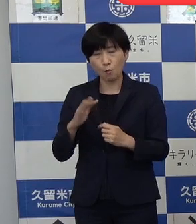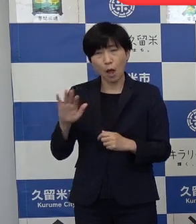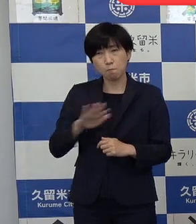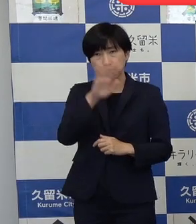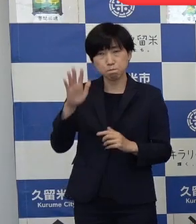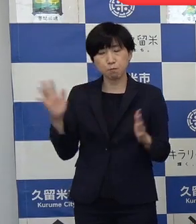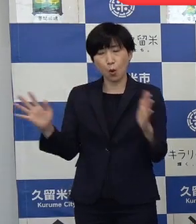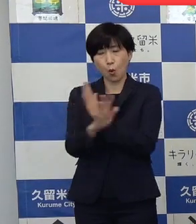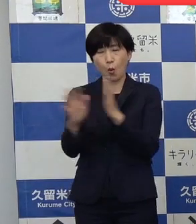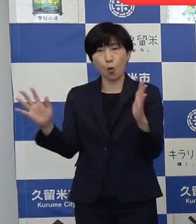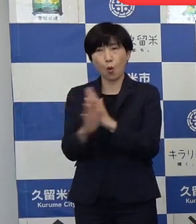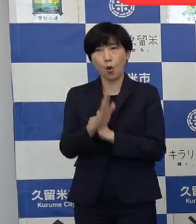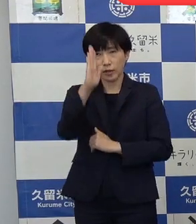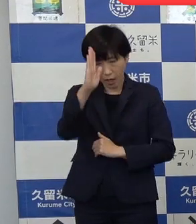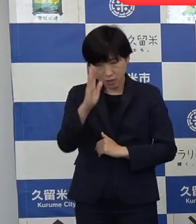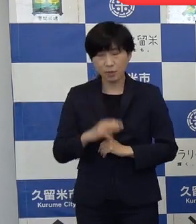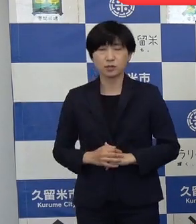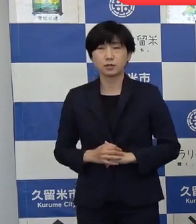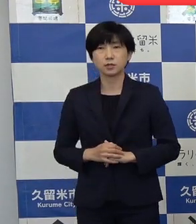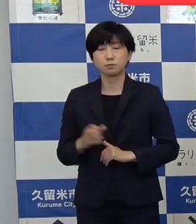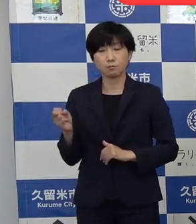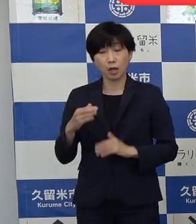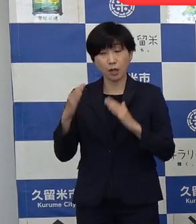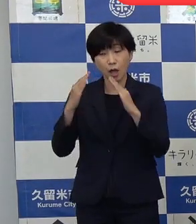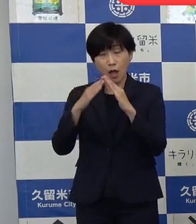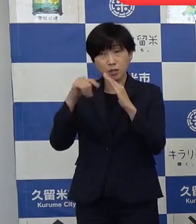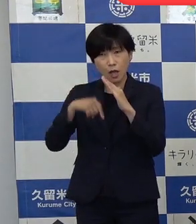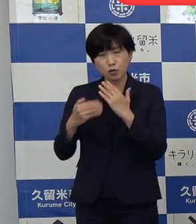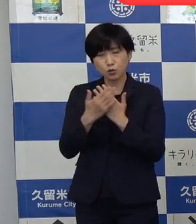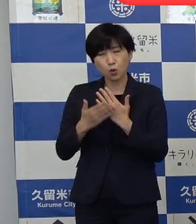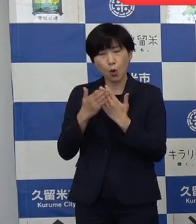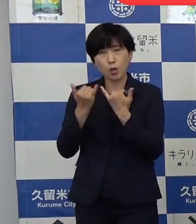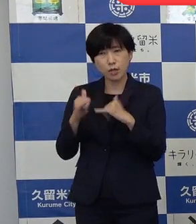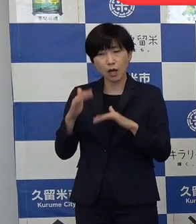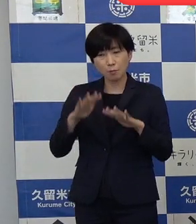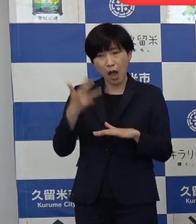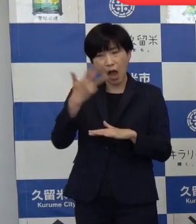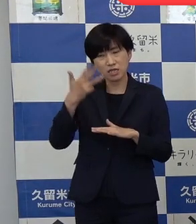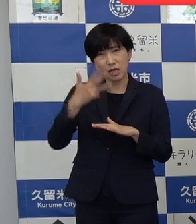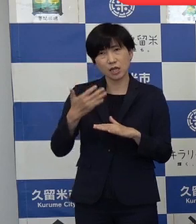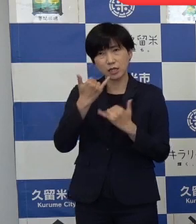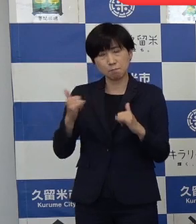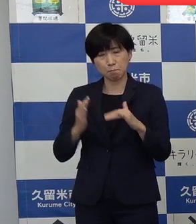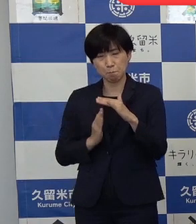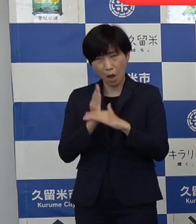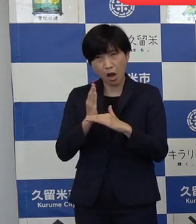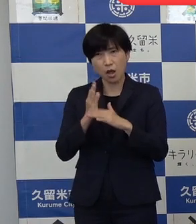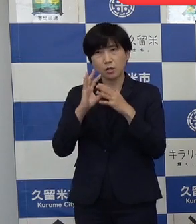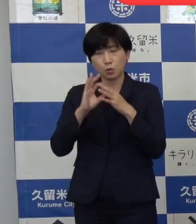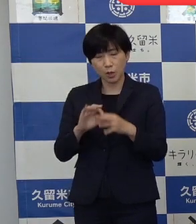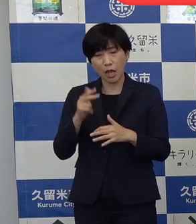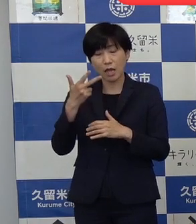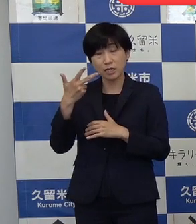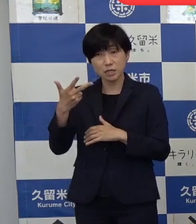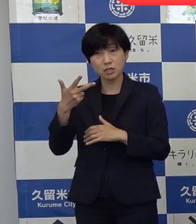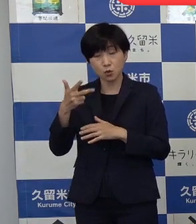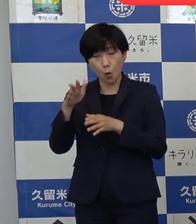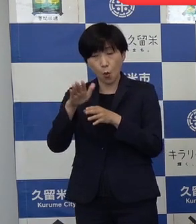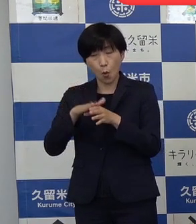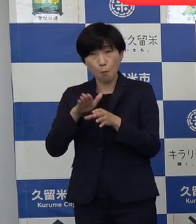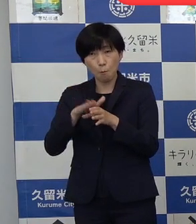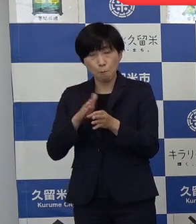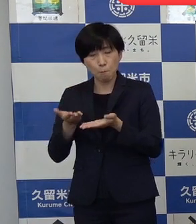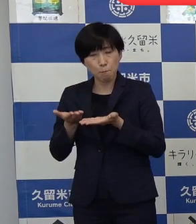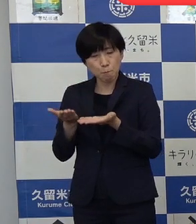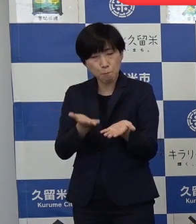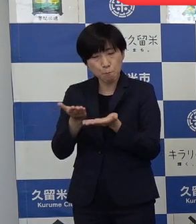お願いをしたいと思っています。なお、自宅療養者が今8000人を超えておりますから、市の配食支援